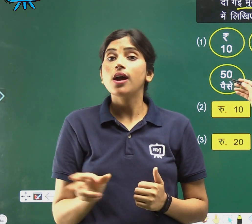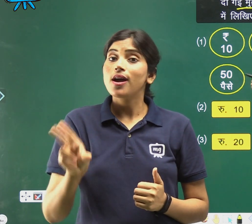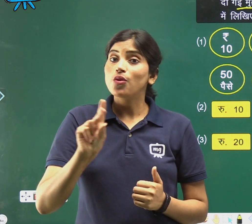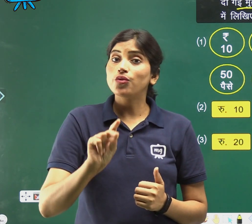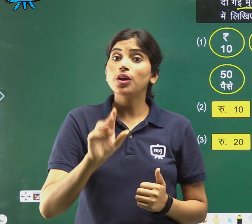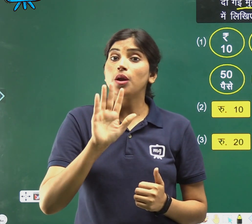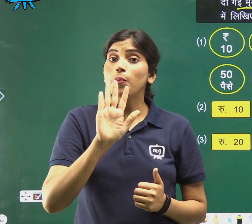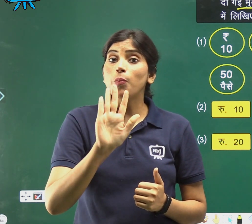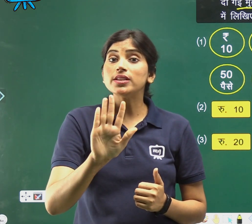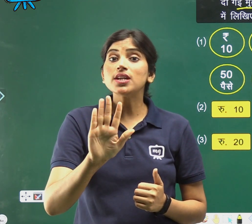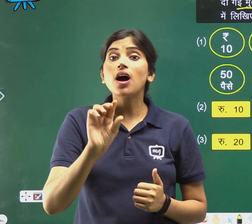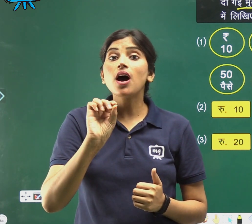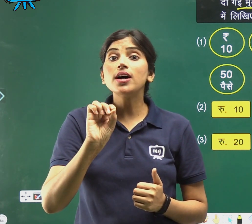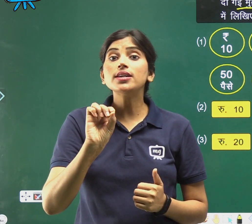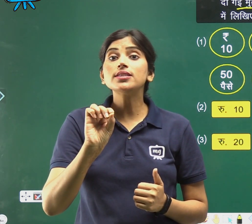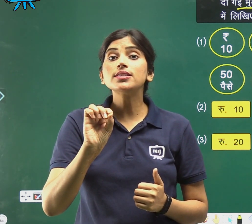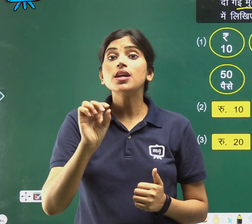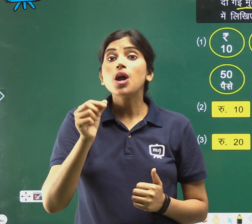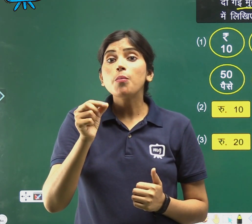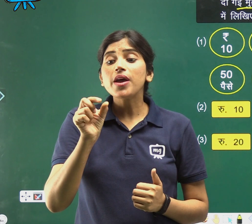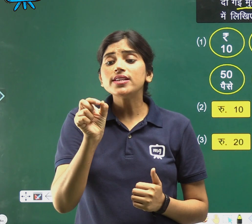फिर 50 पैसे,